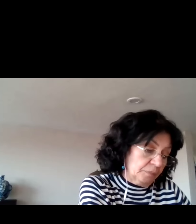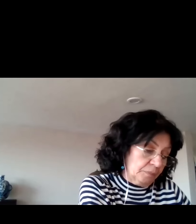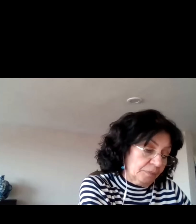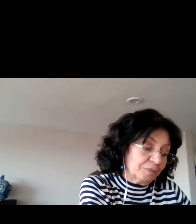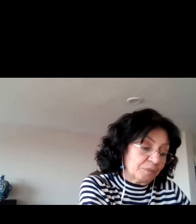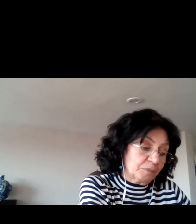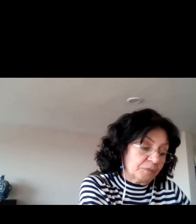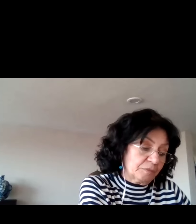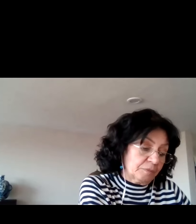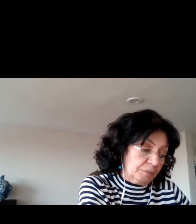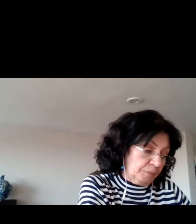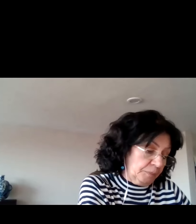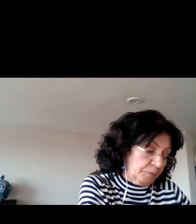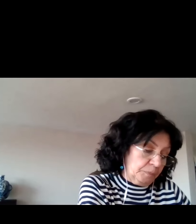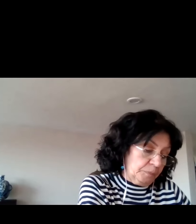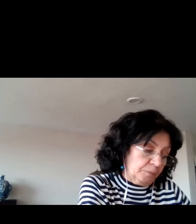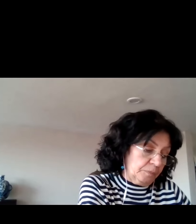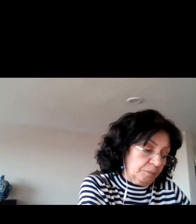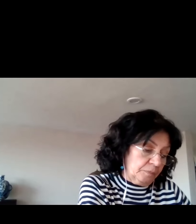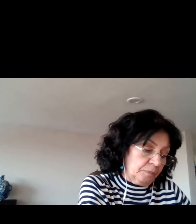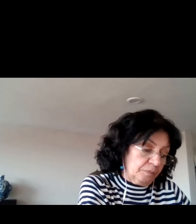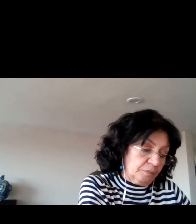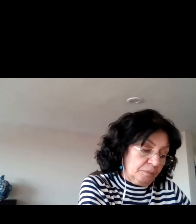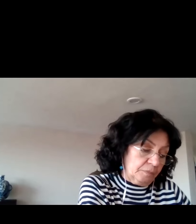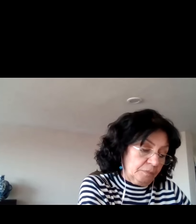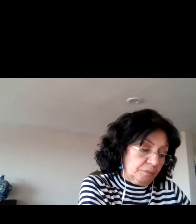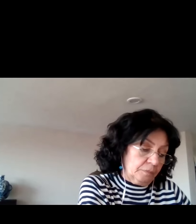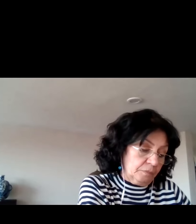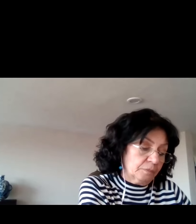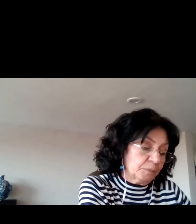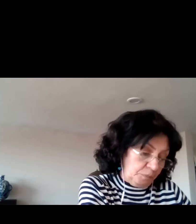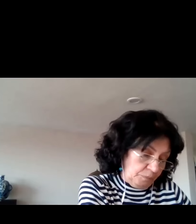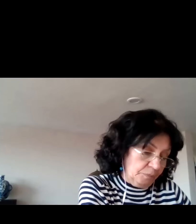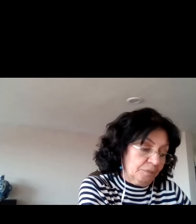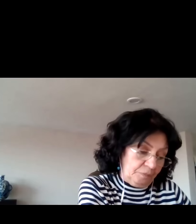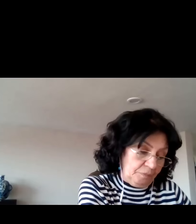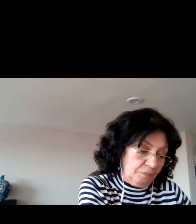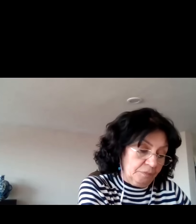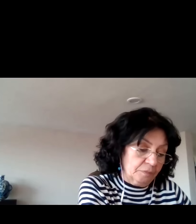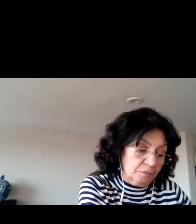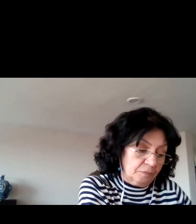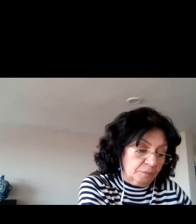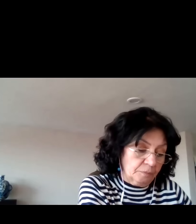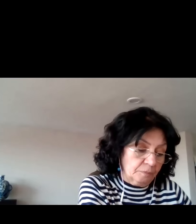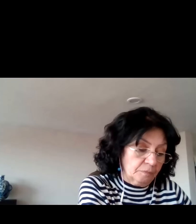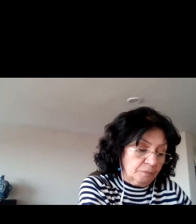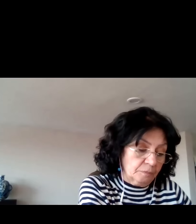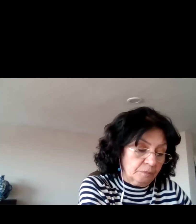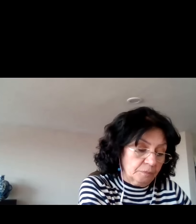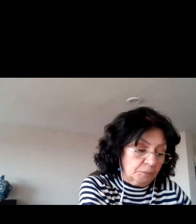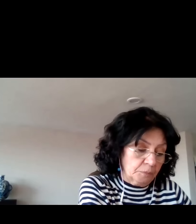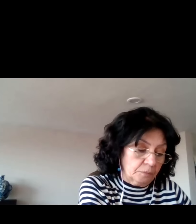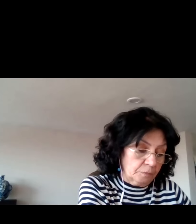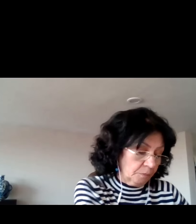el responsable, como si fuera como el director general de los datos personales. Es el que va a estar vigilando que todo se haga conforme a